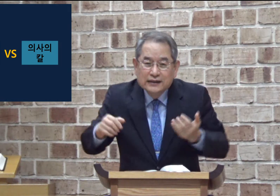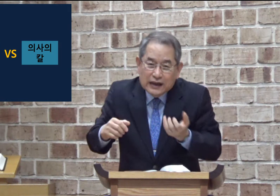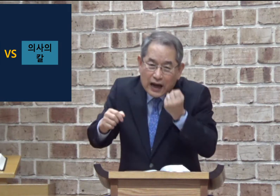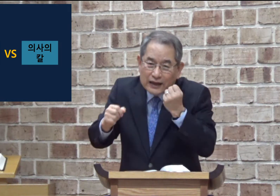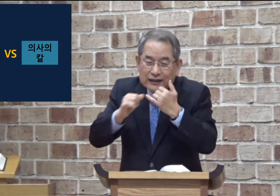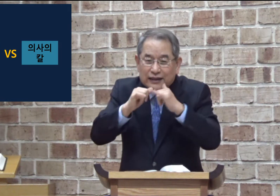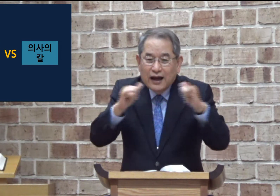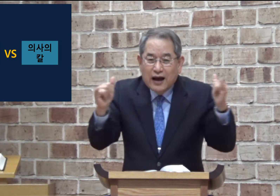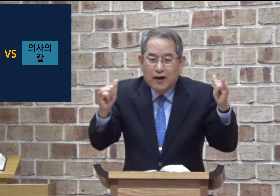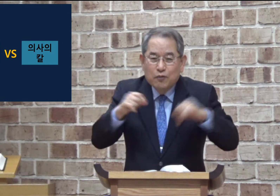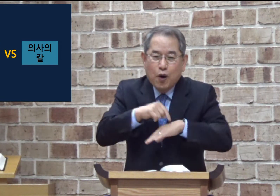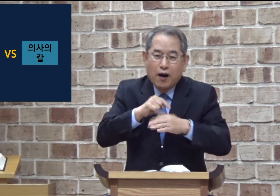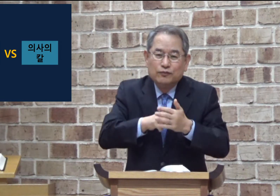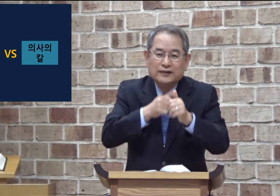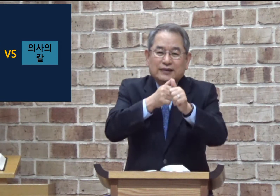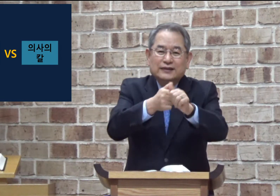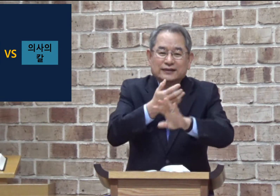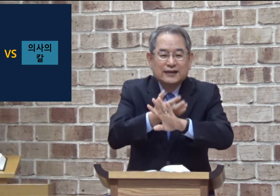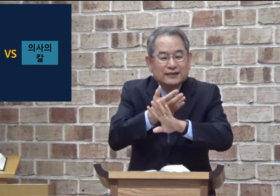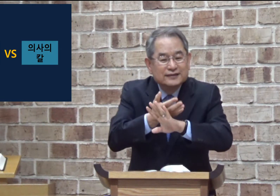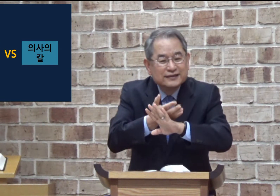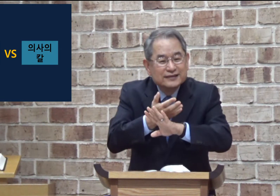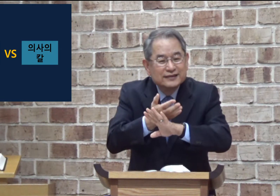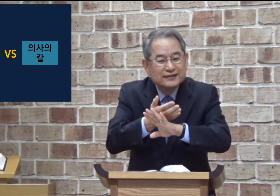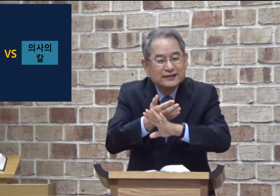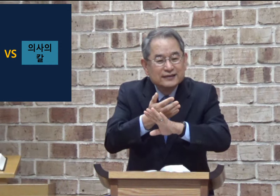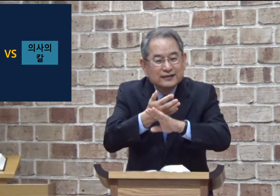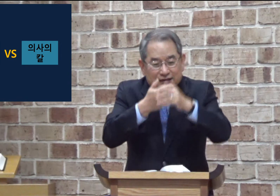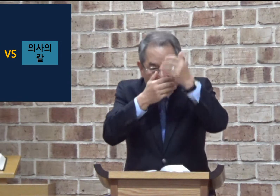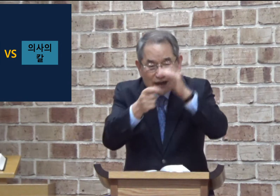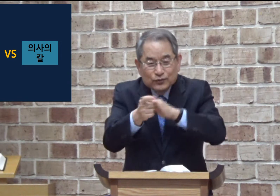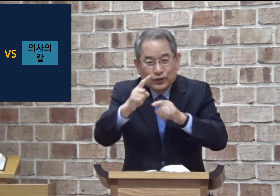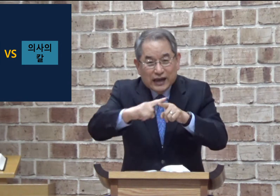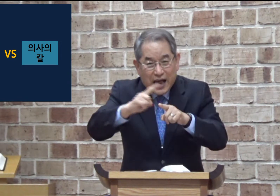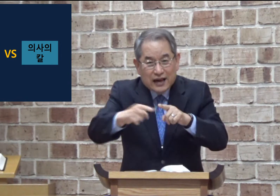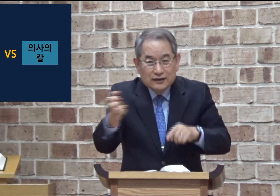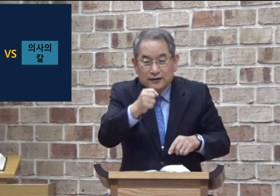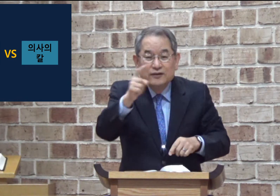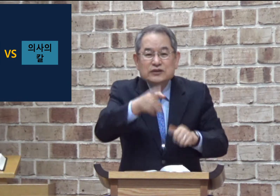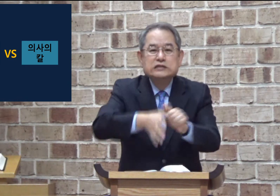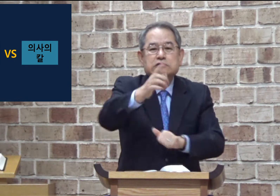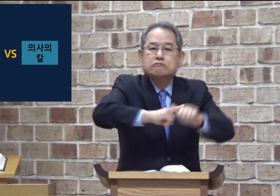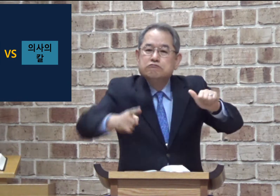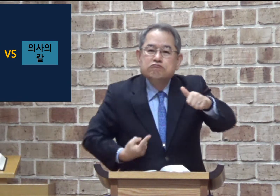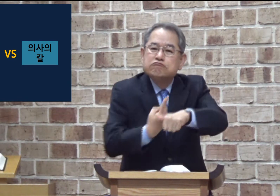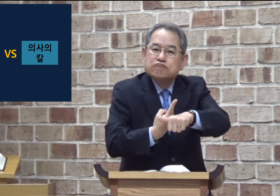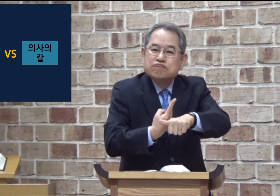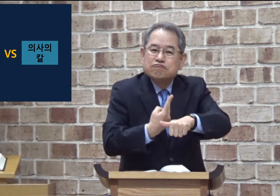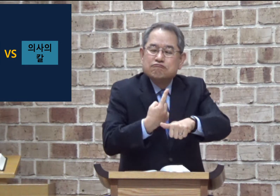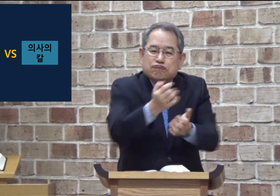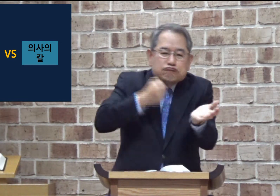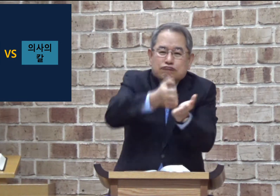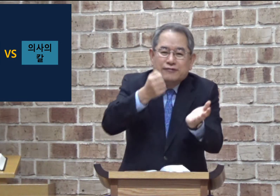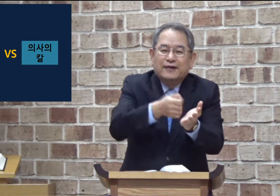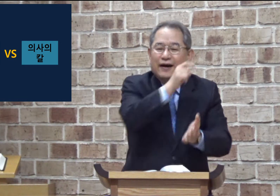죽입니다. 의사의 칼은 병든 자, 암이나 여러 가지 그런